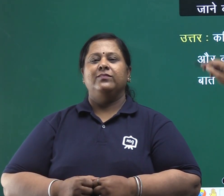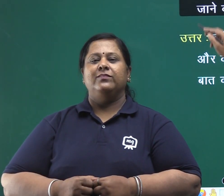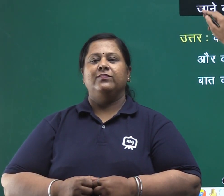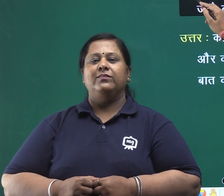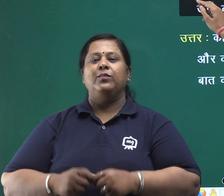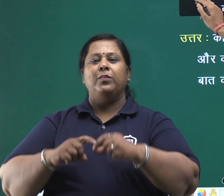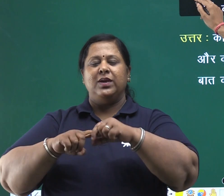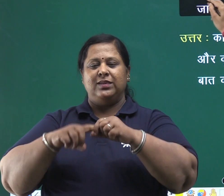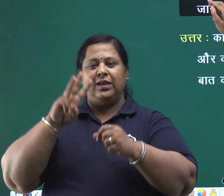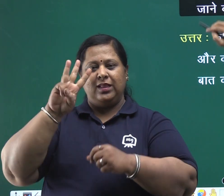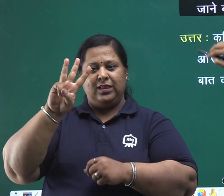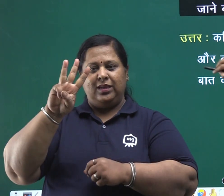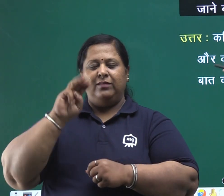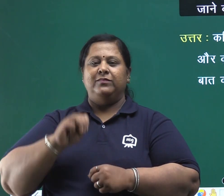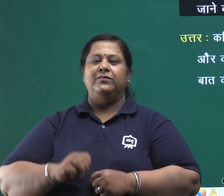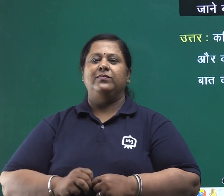प्रश्न संख्या 3,